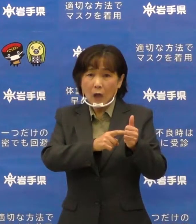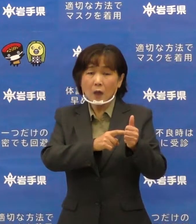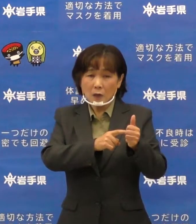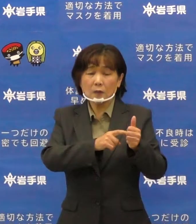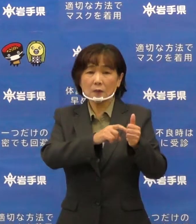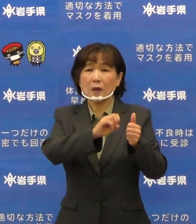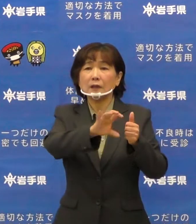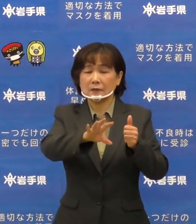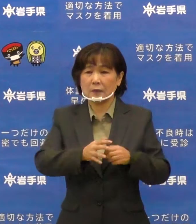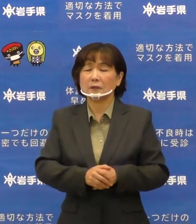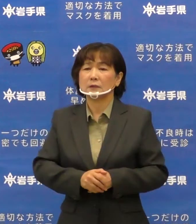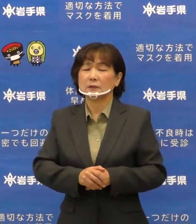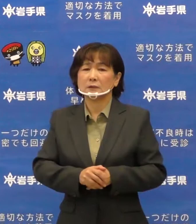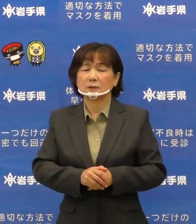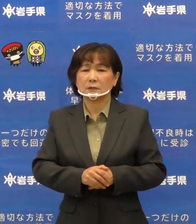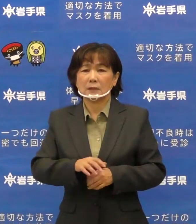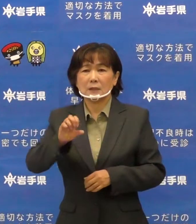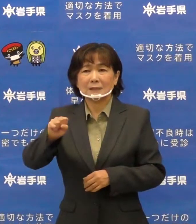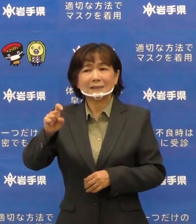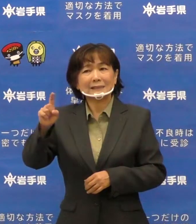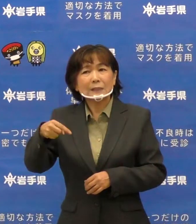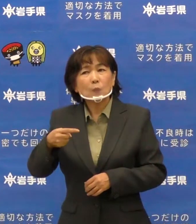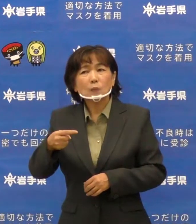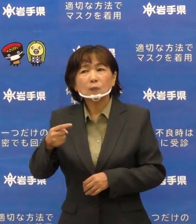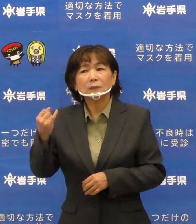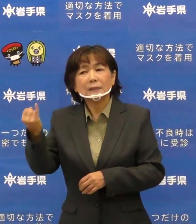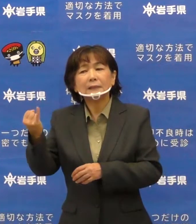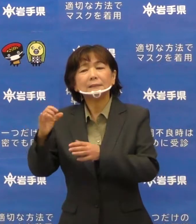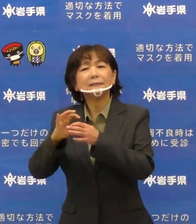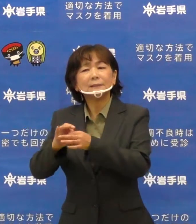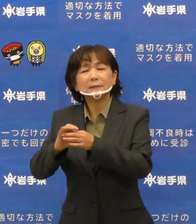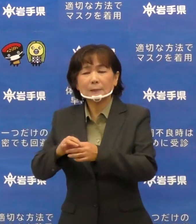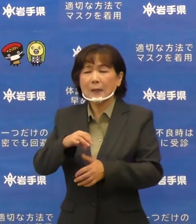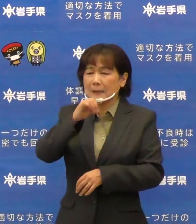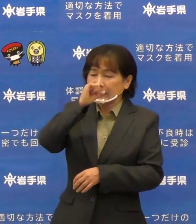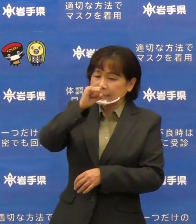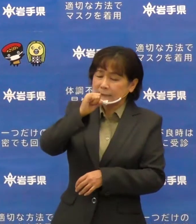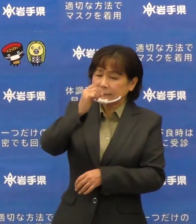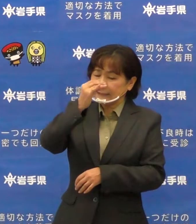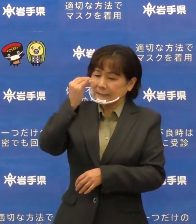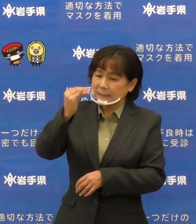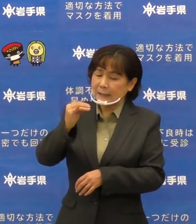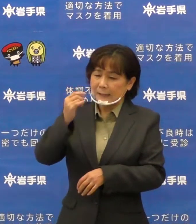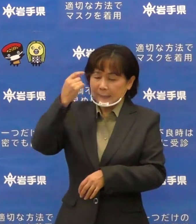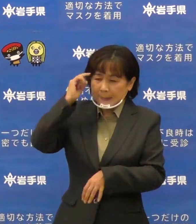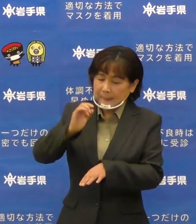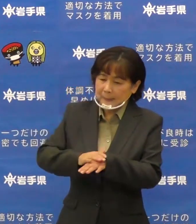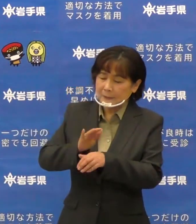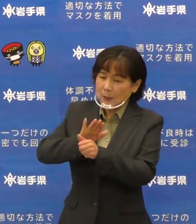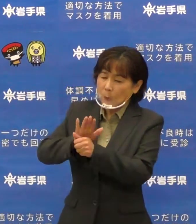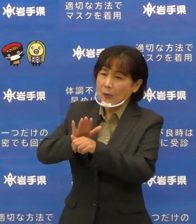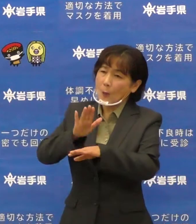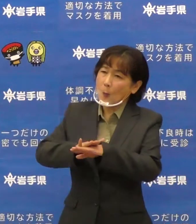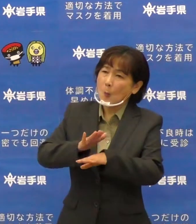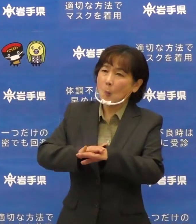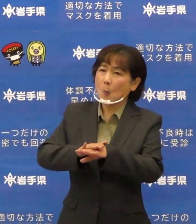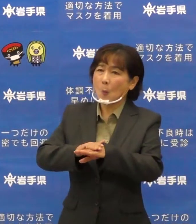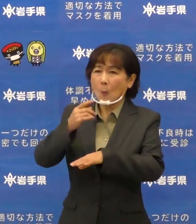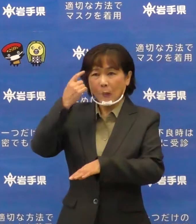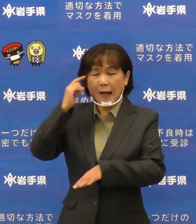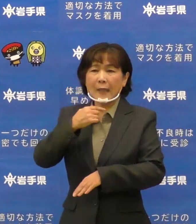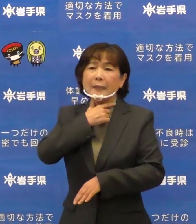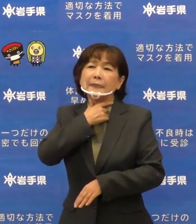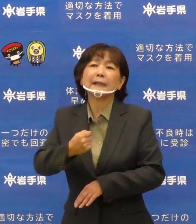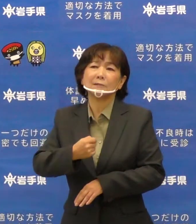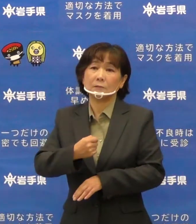策を考えたい、知恵を絞りたいというようなお話がありまして、知事が考える今後の対応というものについて、佐野さんの